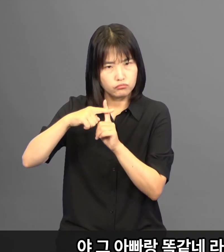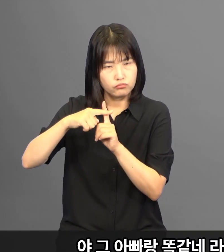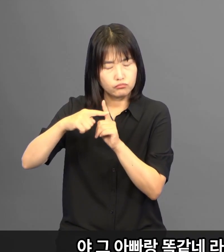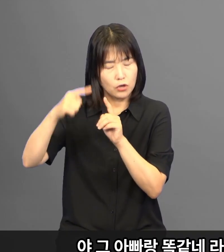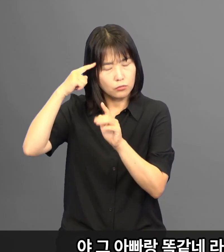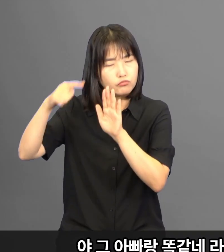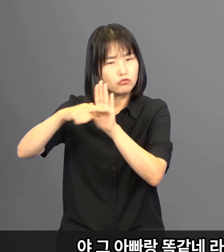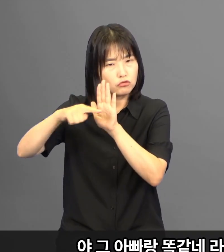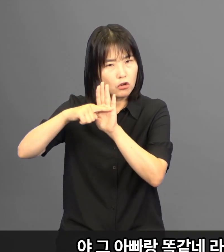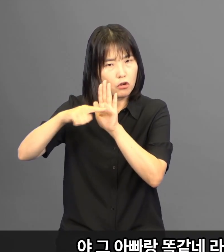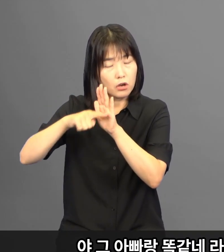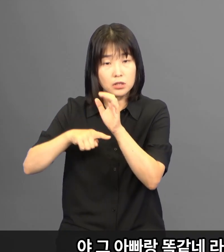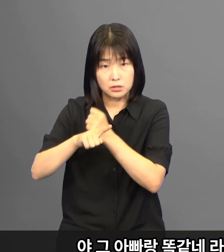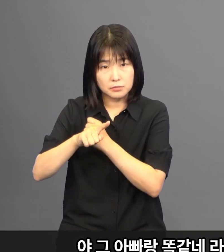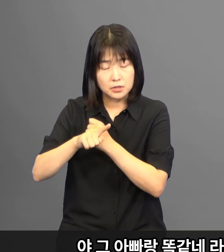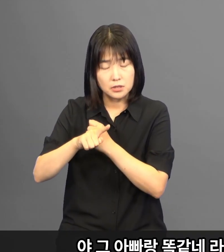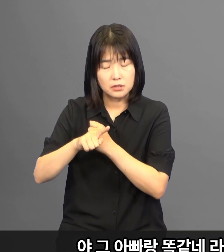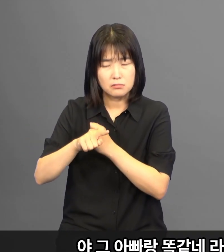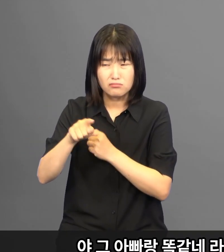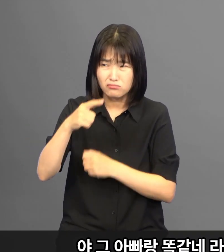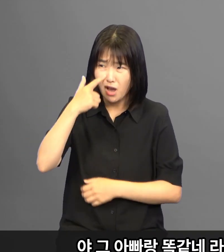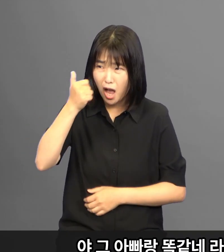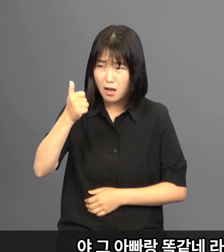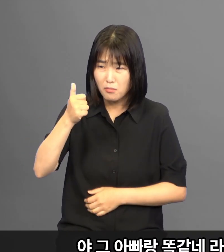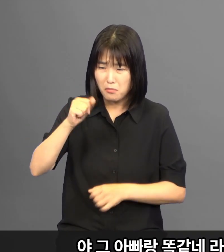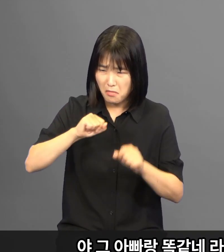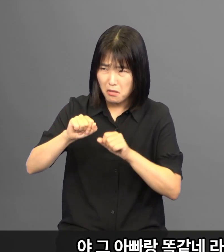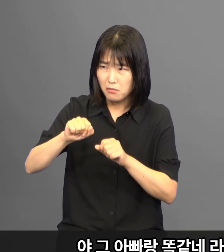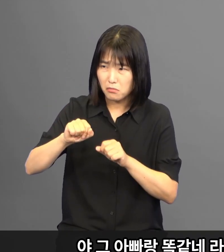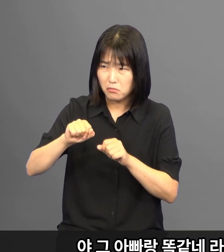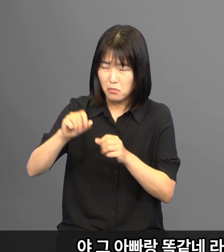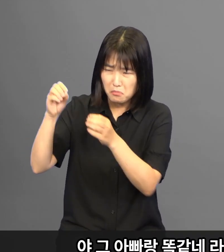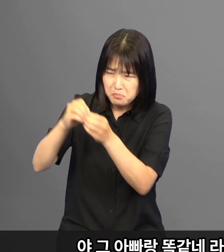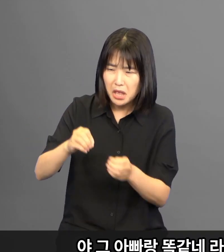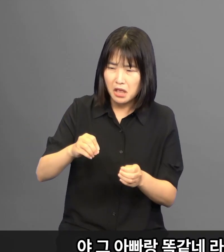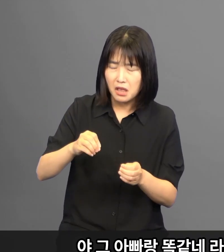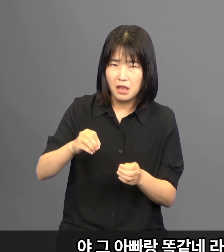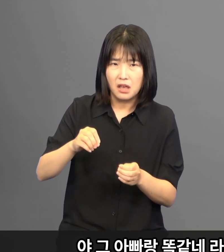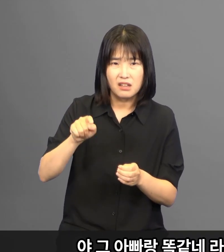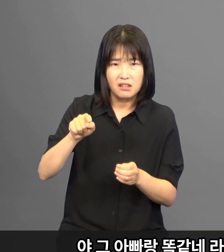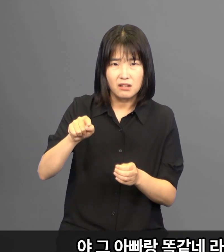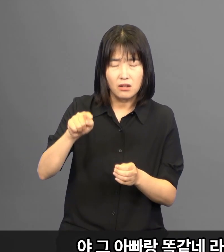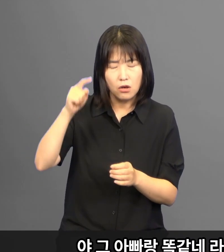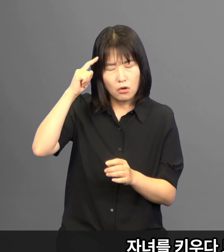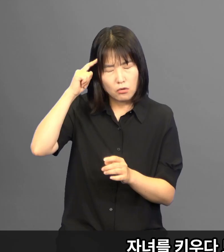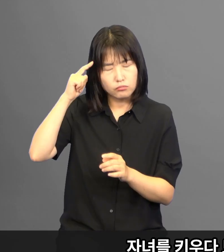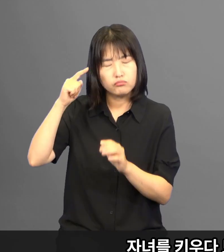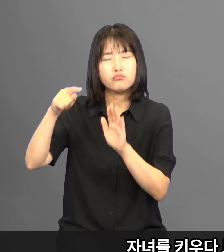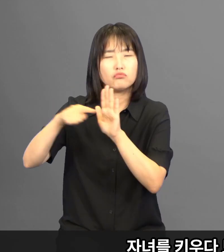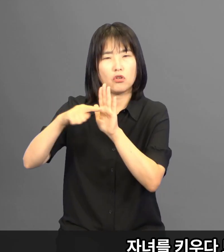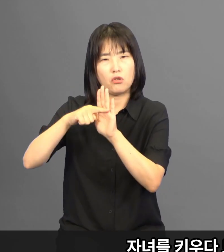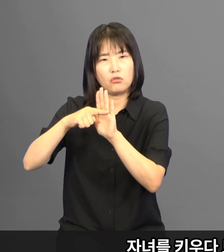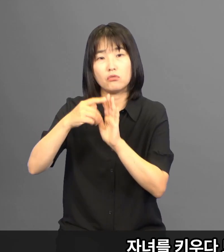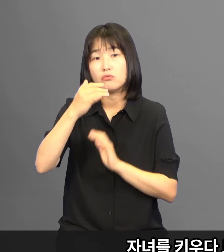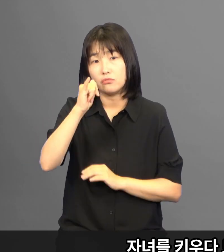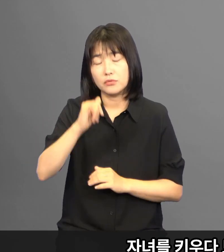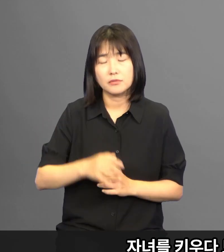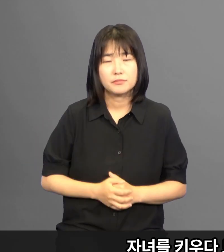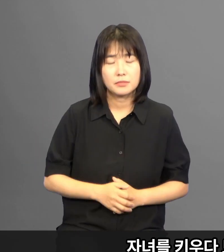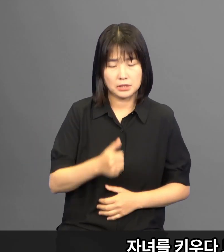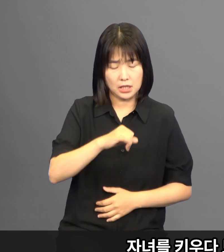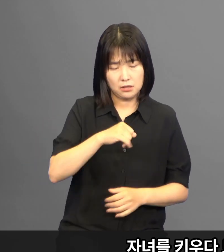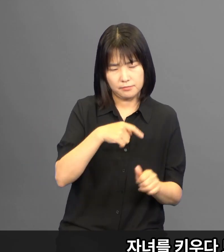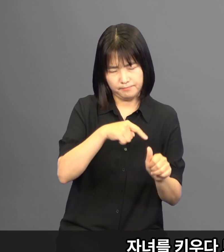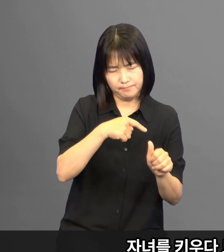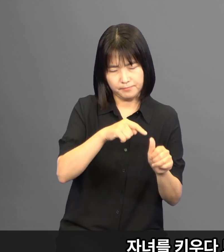야, 그 아빠랑 똑같네 라는 말이 부정적일 수도 있어요. 자녀를 키우다 보면 자녀의